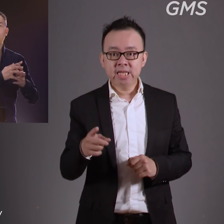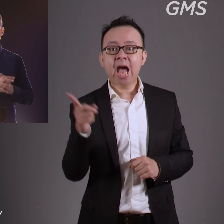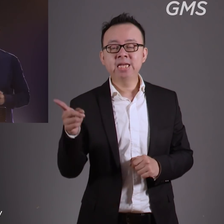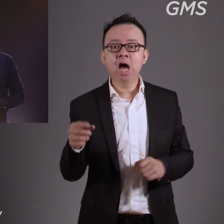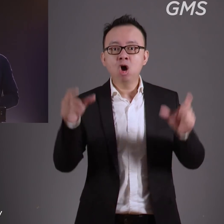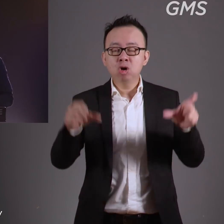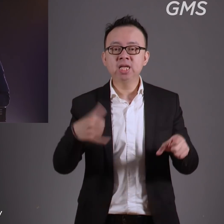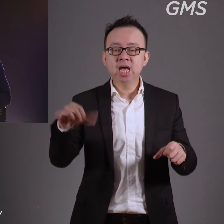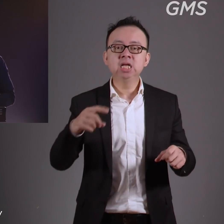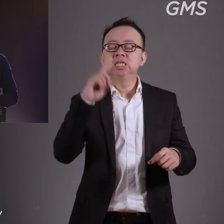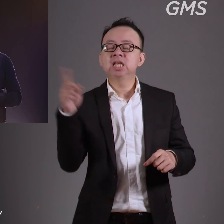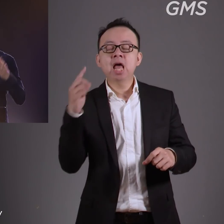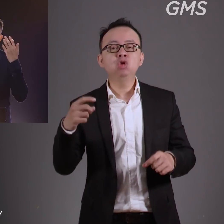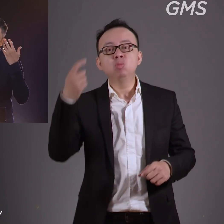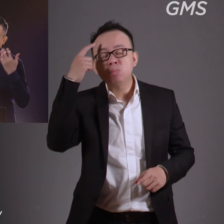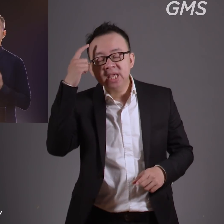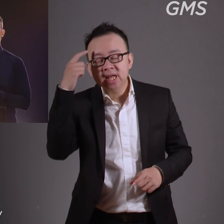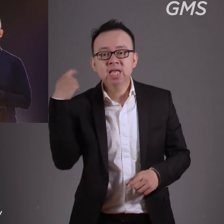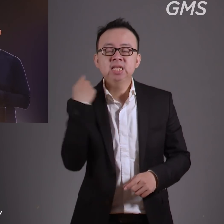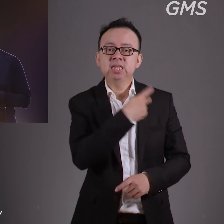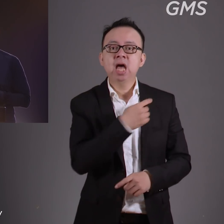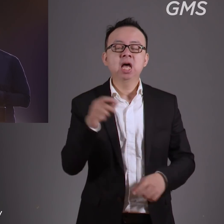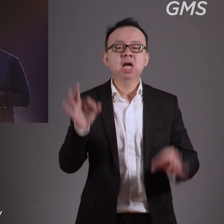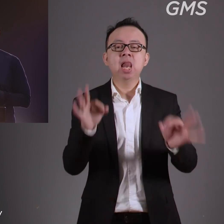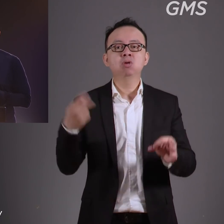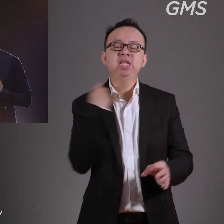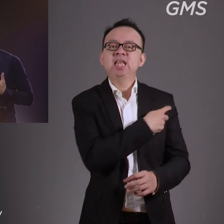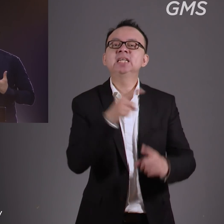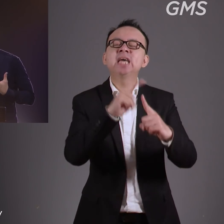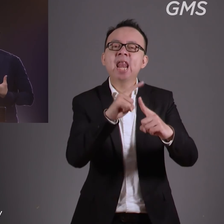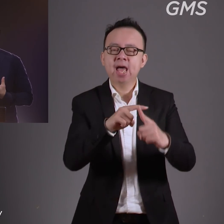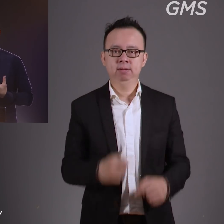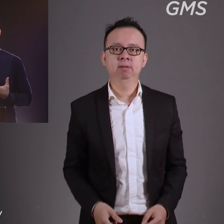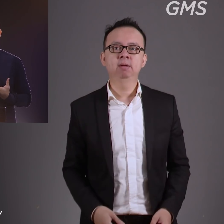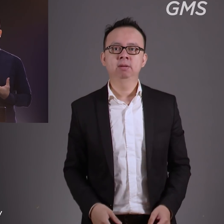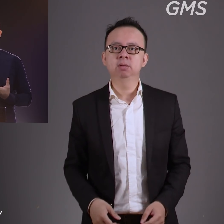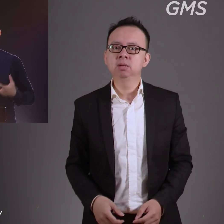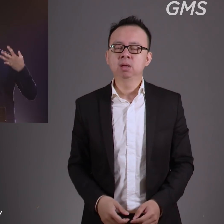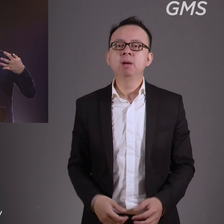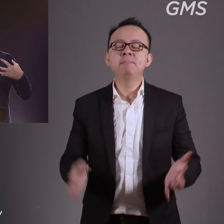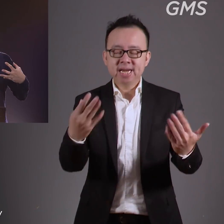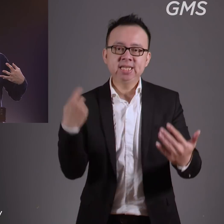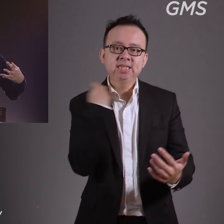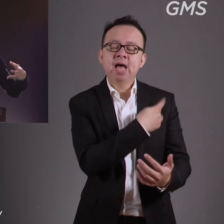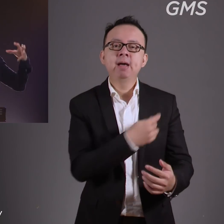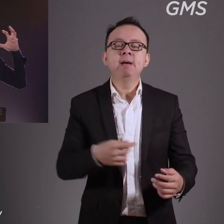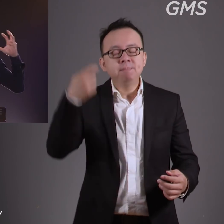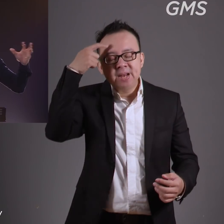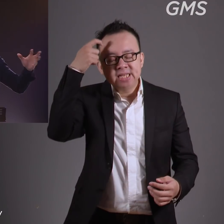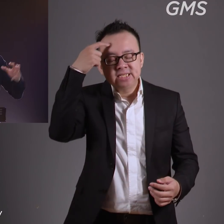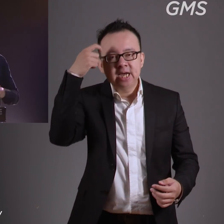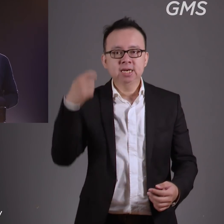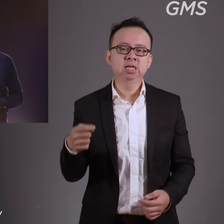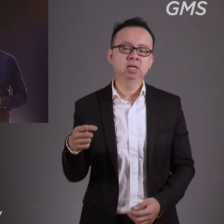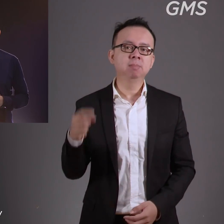mereka akan Tuhan. Belajar untuk mendengar suara Tuhan. Apa yang kita bisa latih supaya kita ini bisa